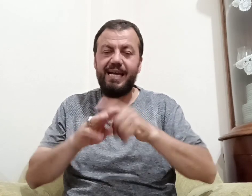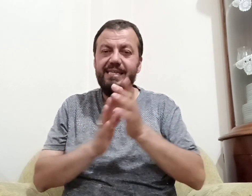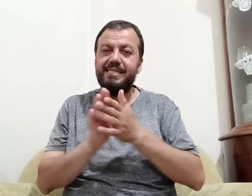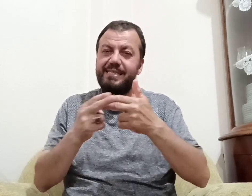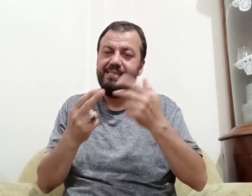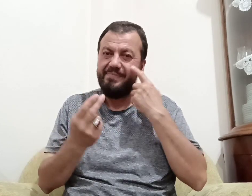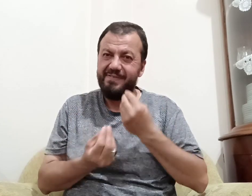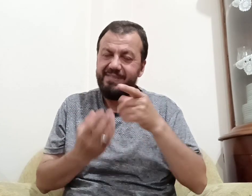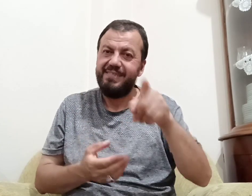Selamünaleyküm.